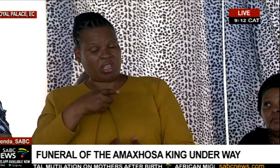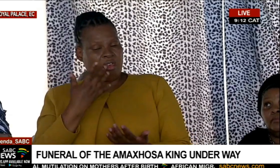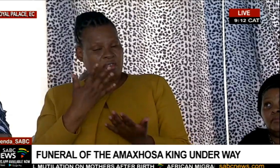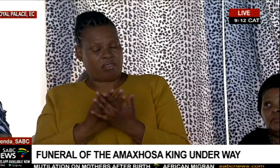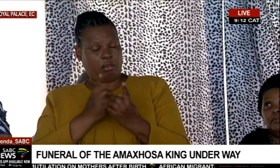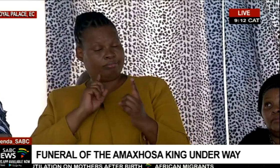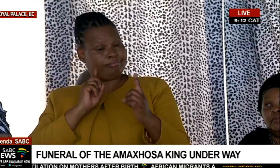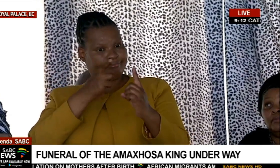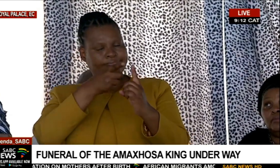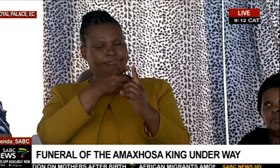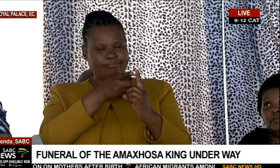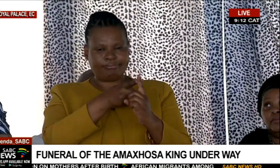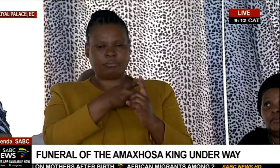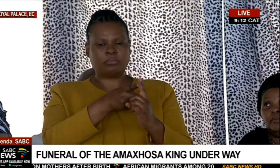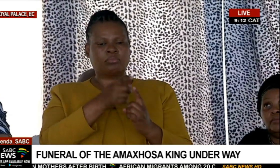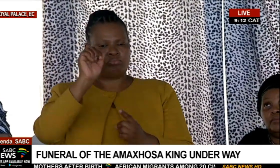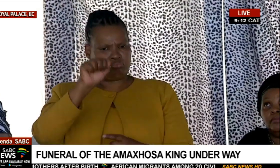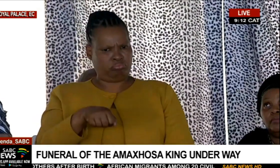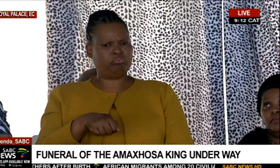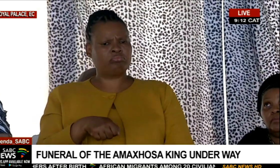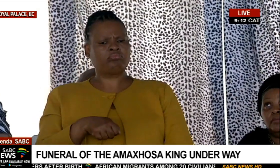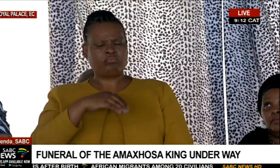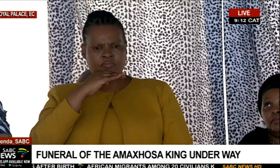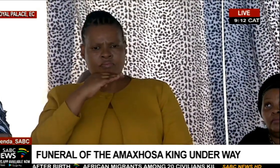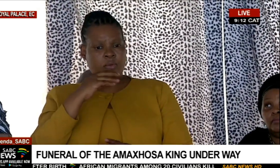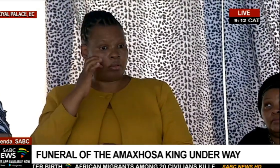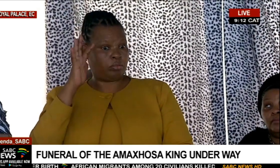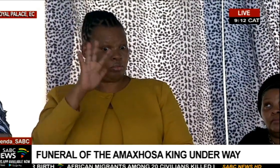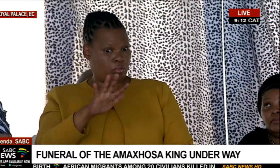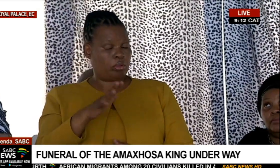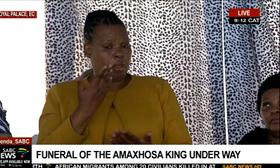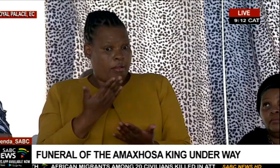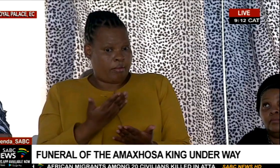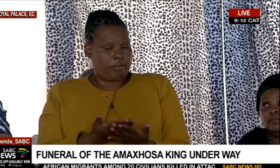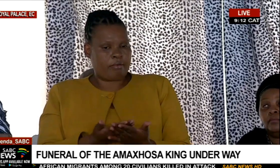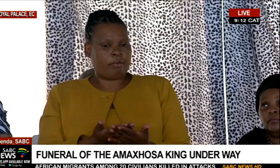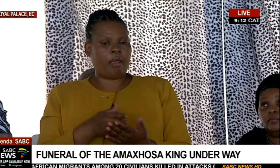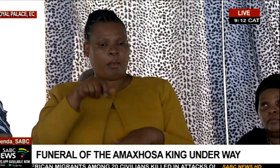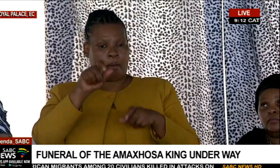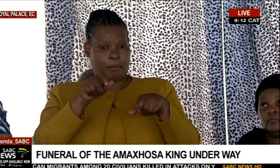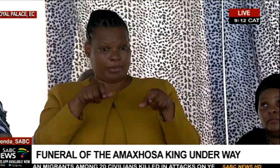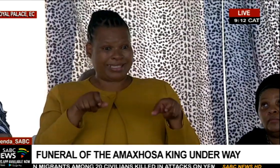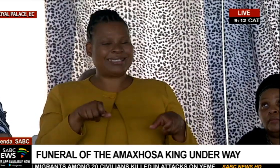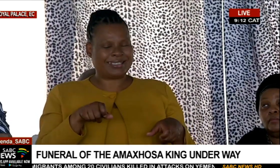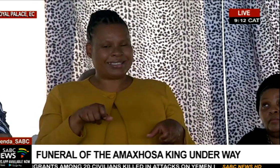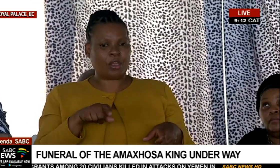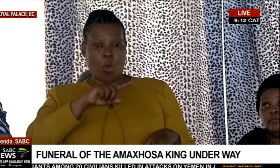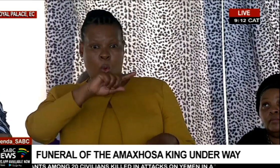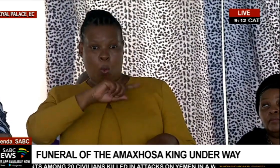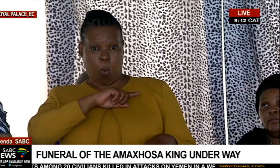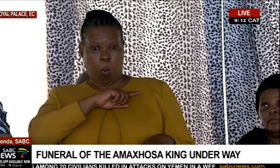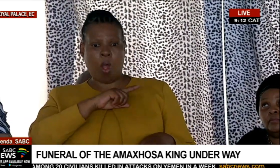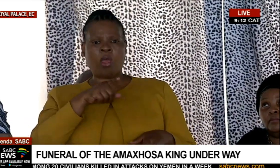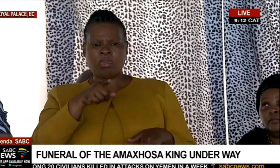bakhe ekholelwa nasekubeni ukubonakala kwakhe phakathi koluntu kubunkokheli bakhe